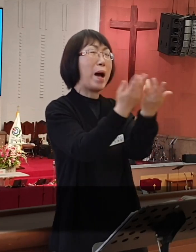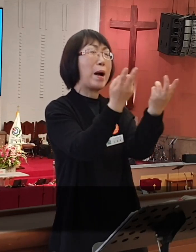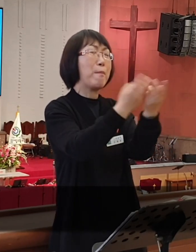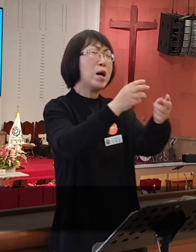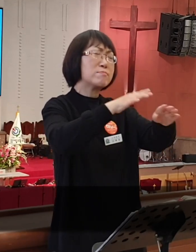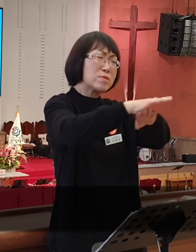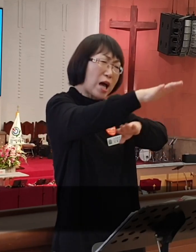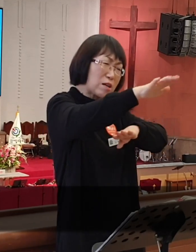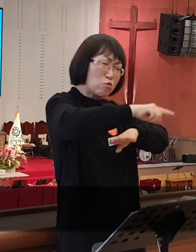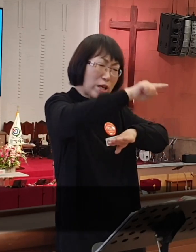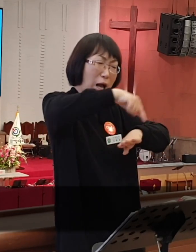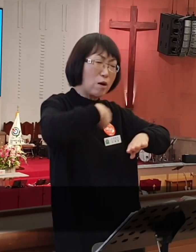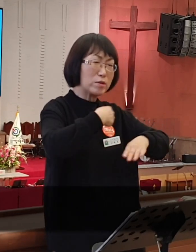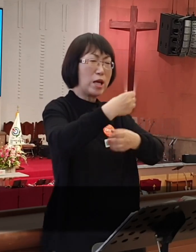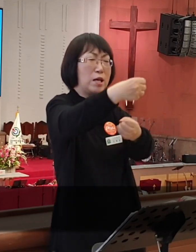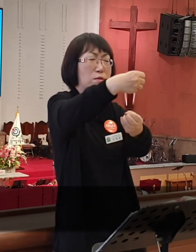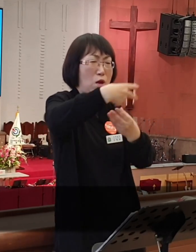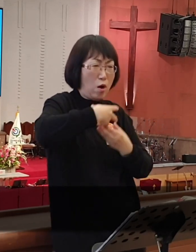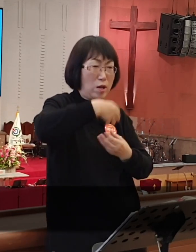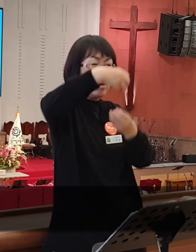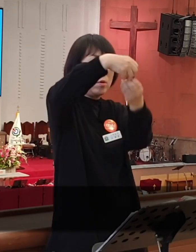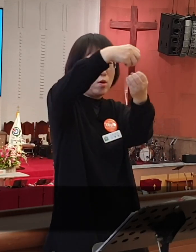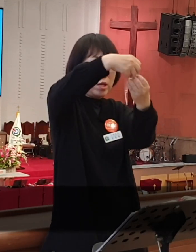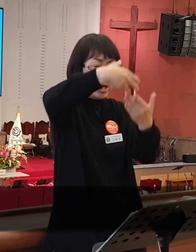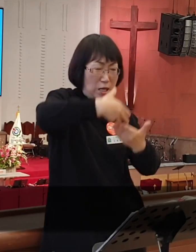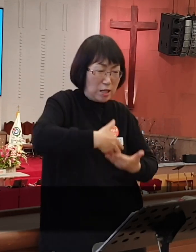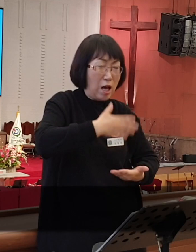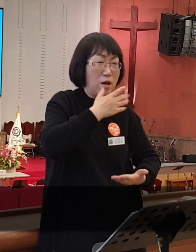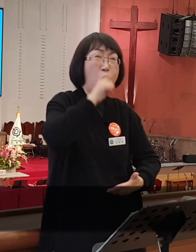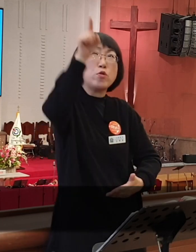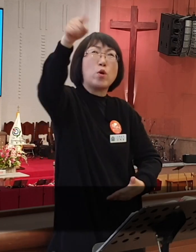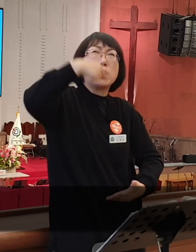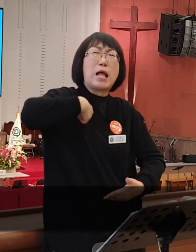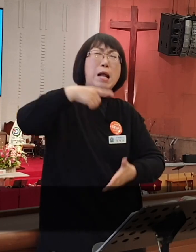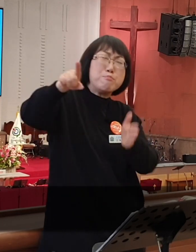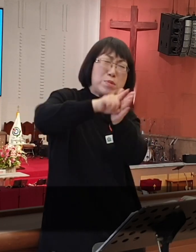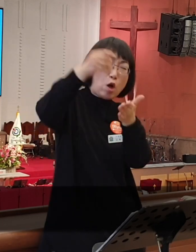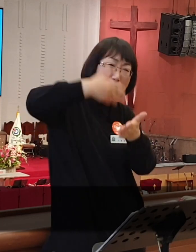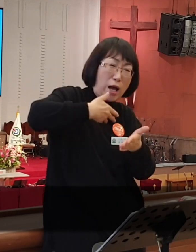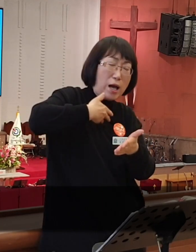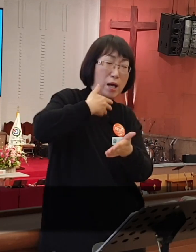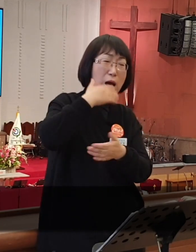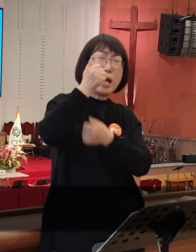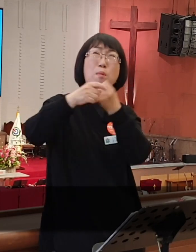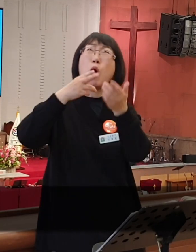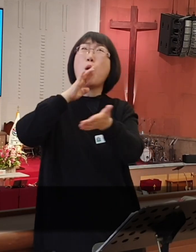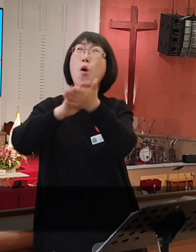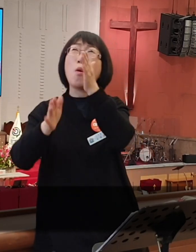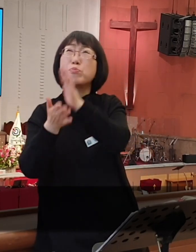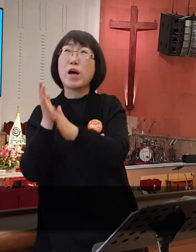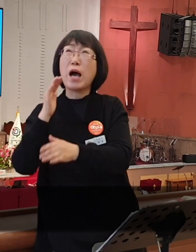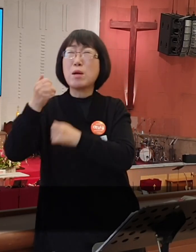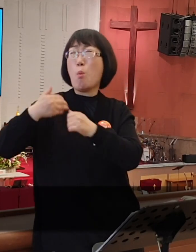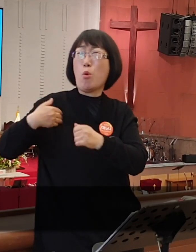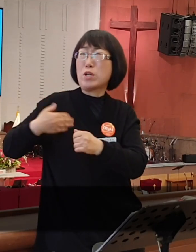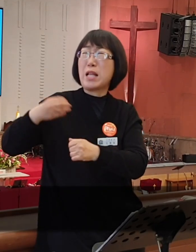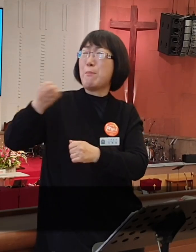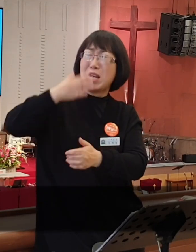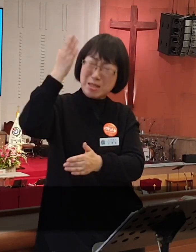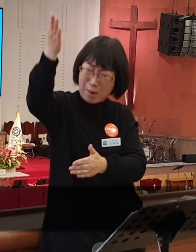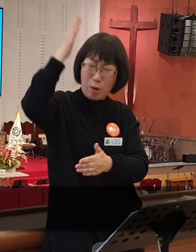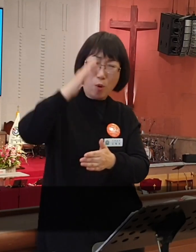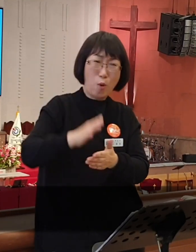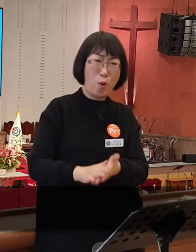방식들이 우리 가운데 고스란히 전해진 거예요. 그러니 뭐라고요? 너 나를 믿으라 얘기하는. 하나님은 없다고, 하나님 모른다고 얘기하지